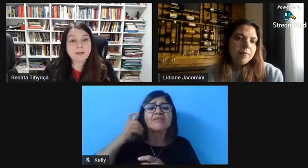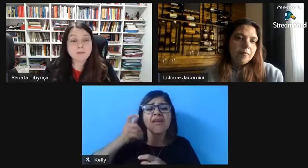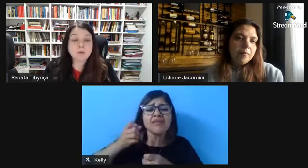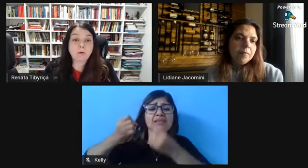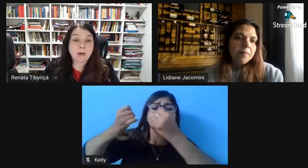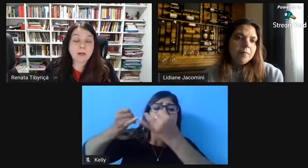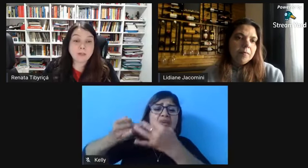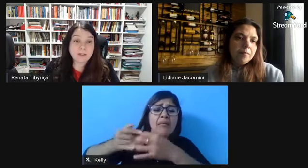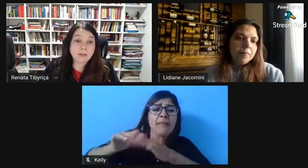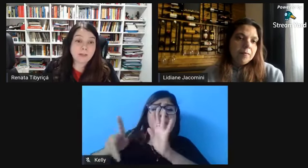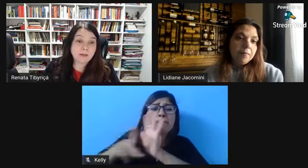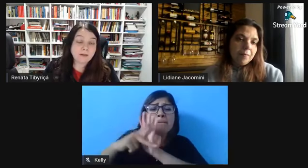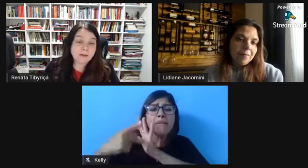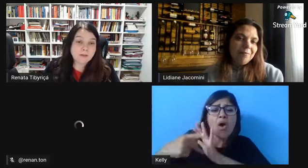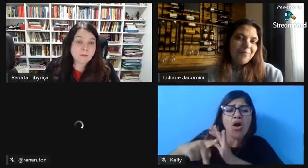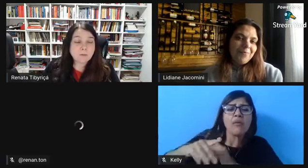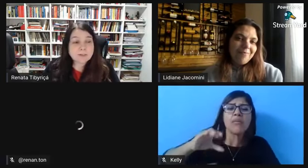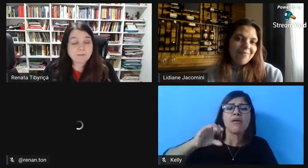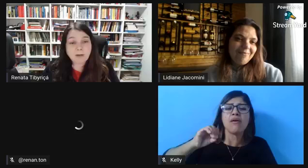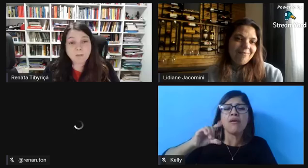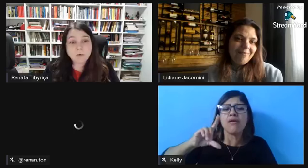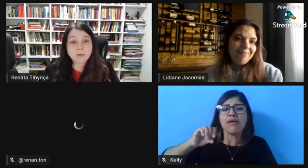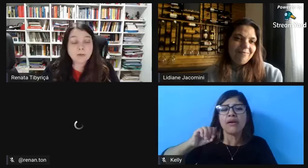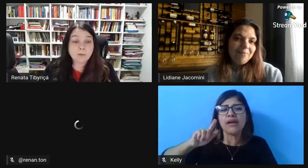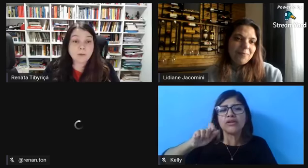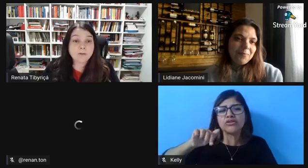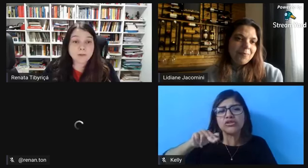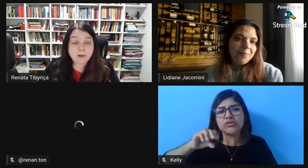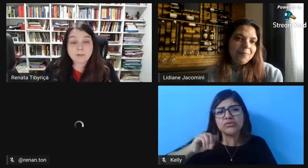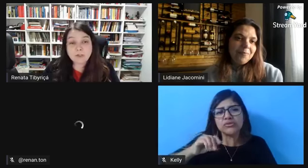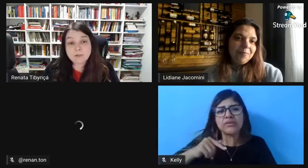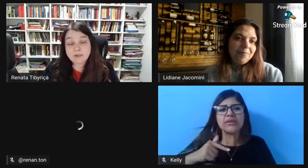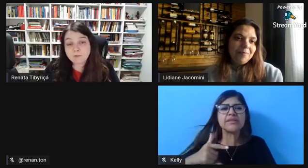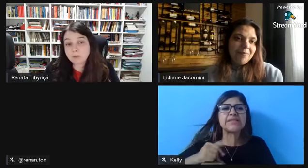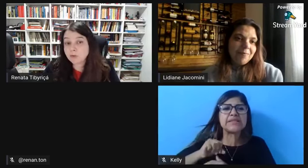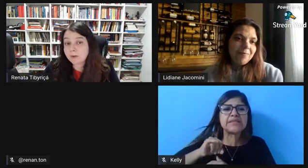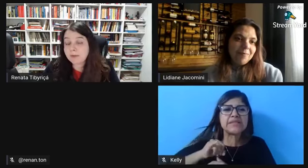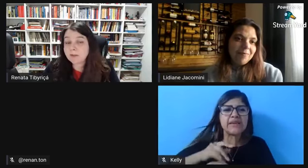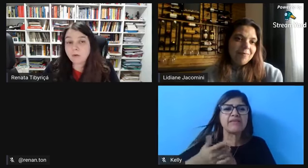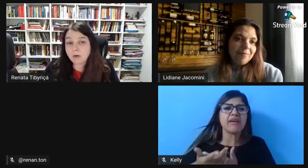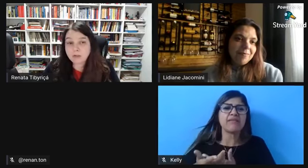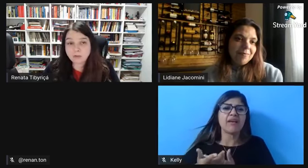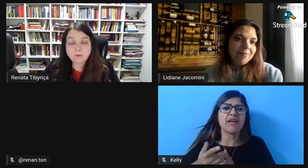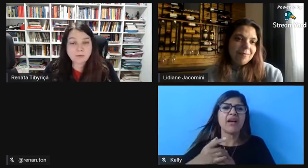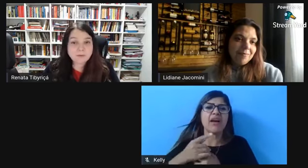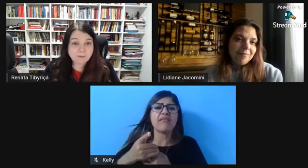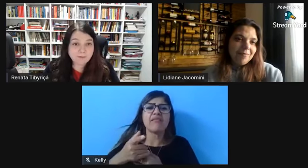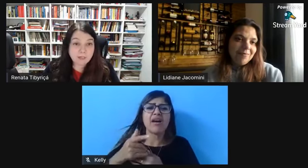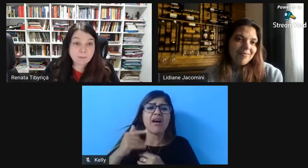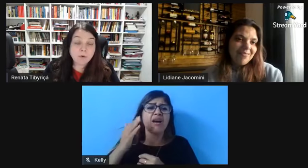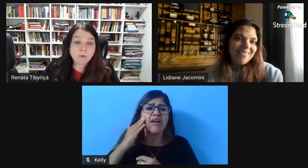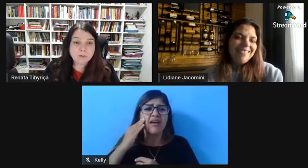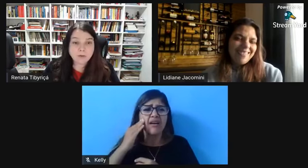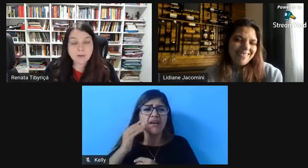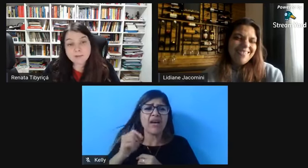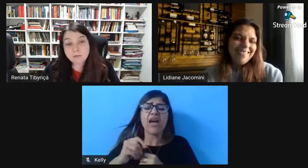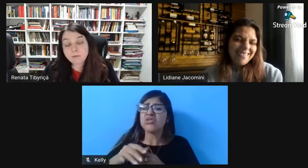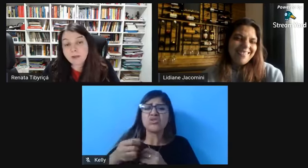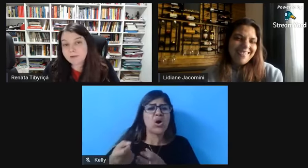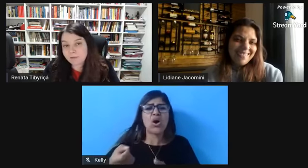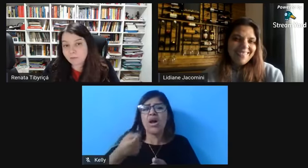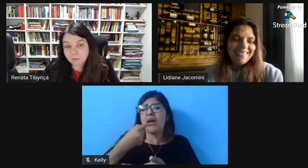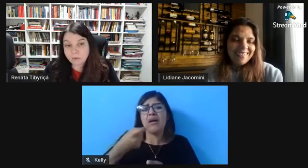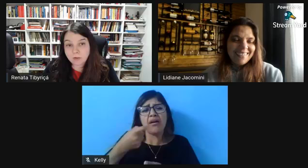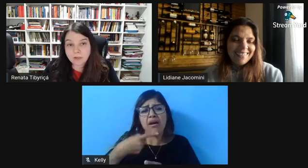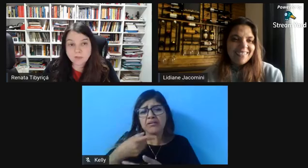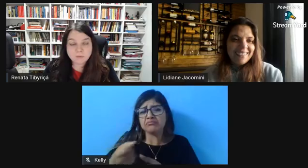mas aí a pessoa acha que, se você começar a falar muito, daqui a pouco ela vai te dizer que você suplementa colágeno e que você vai ficar boa, só que a questão não